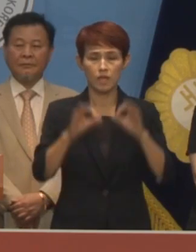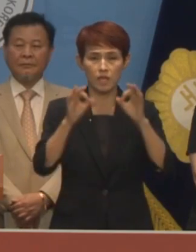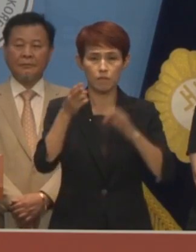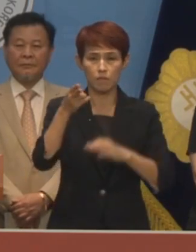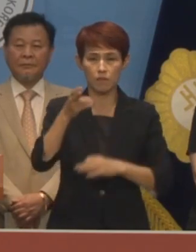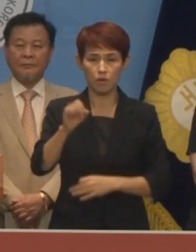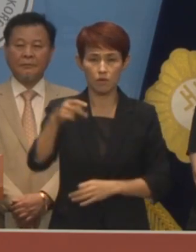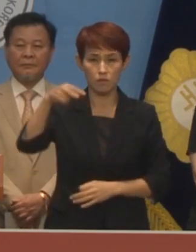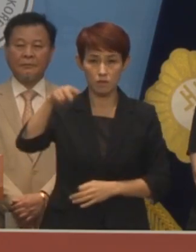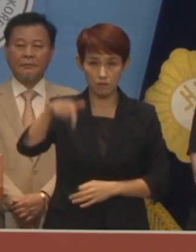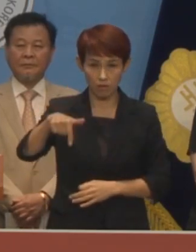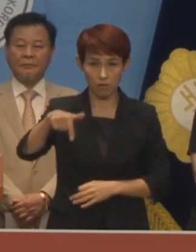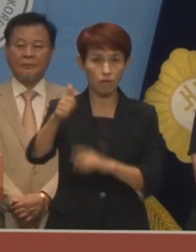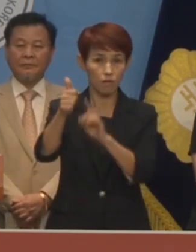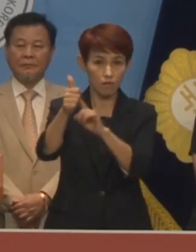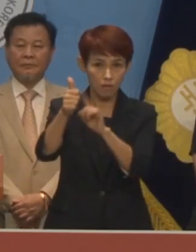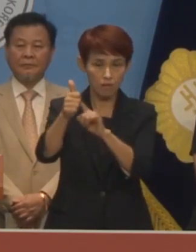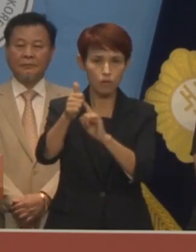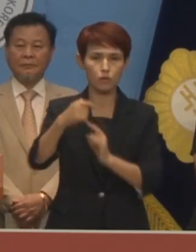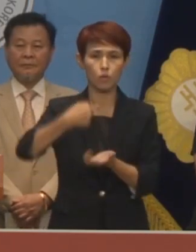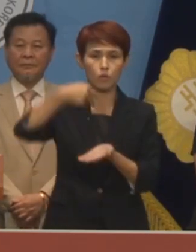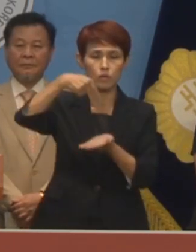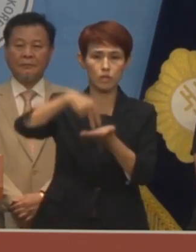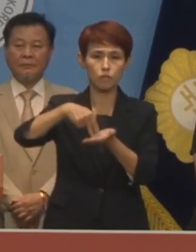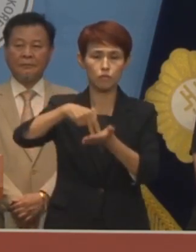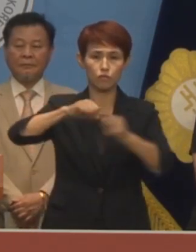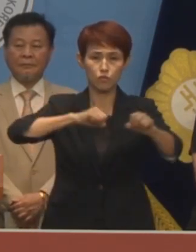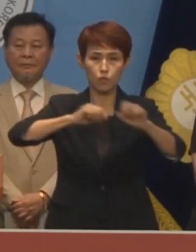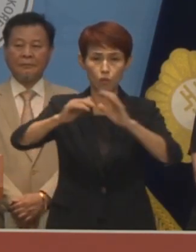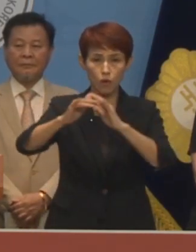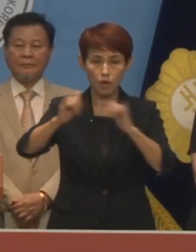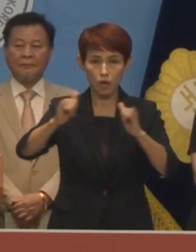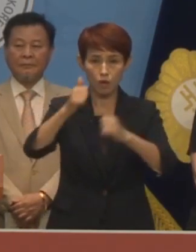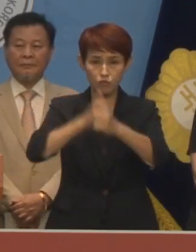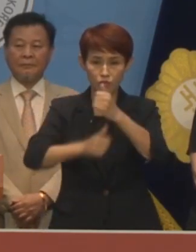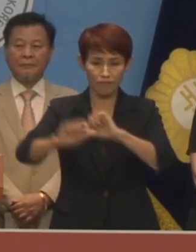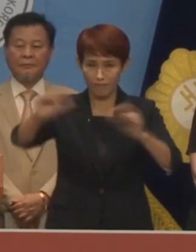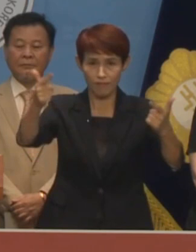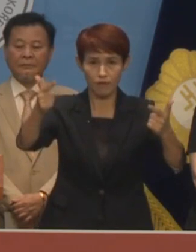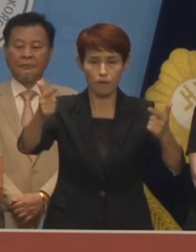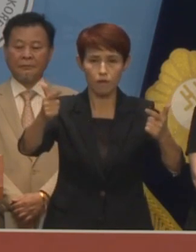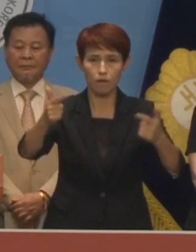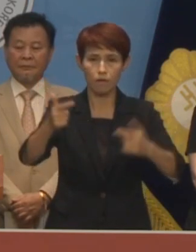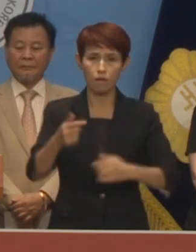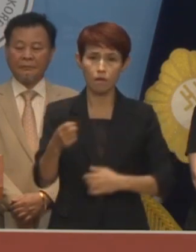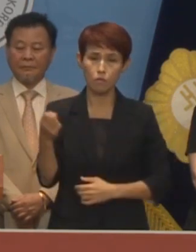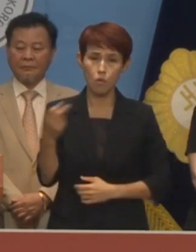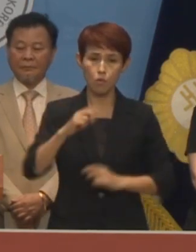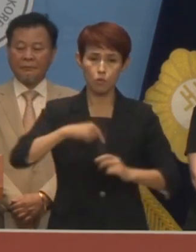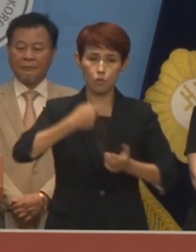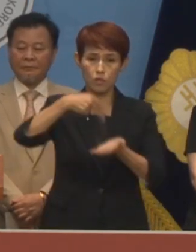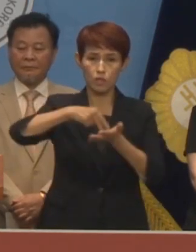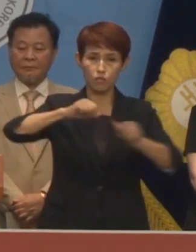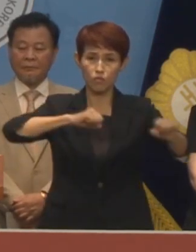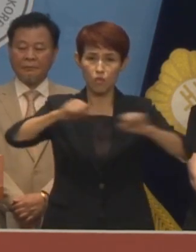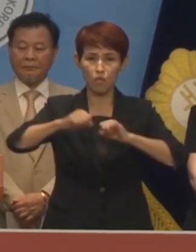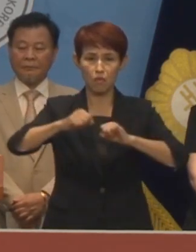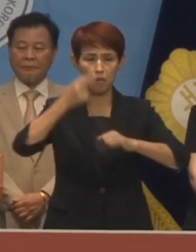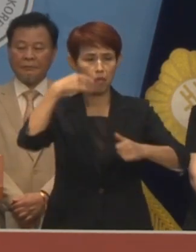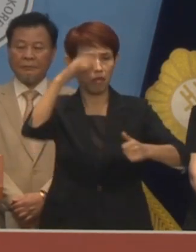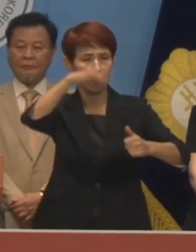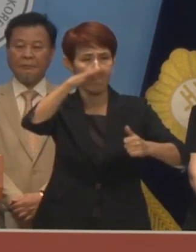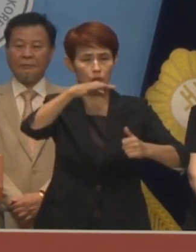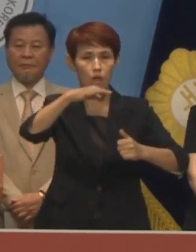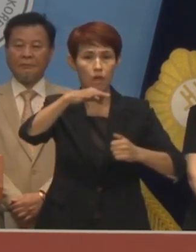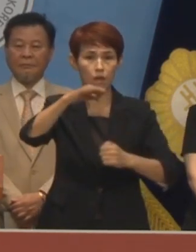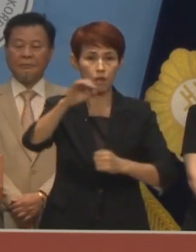관장은 독립운동가 후손은 차치하더라도 독립운동의 가치를 훼손하는 주장으로 많은 지탄을